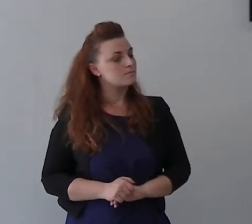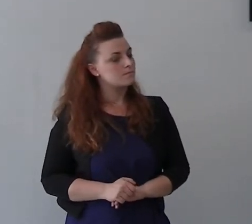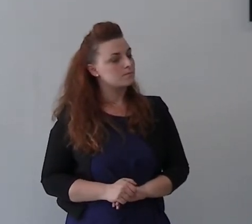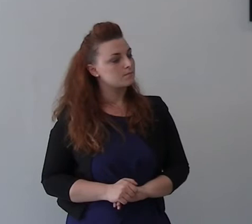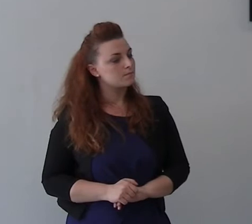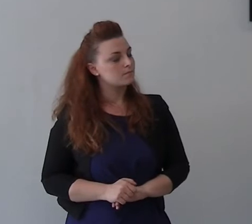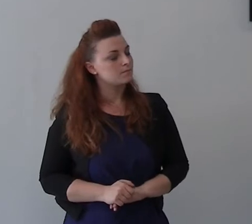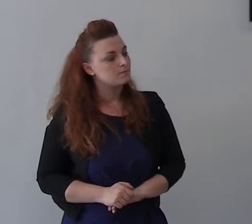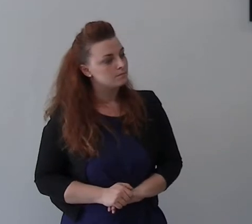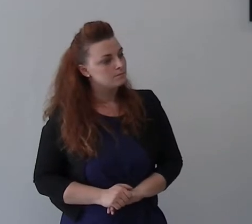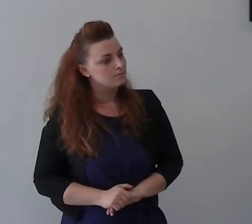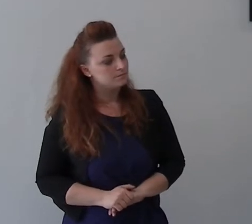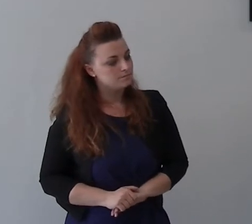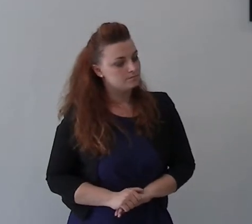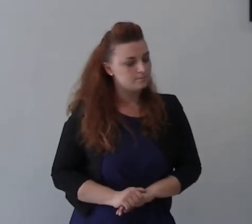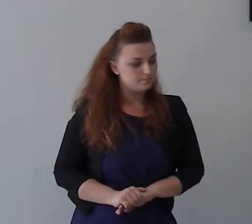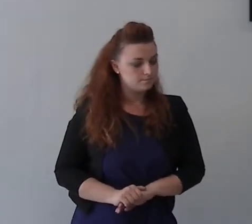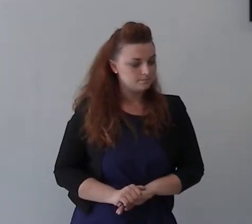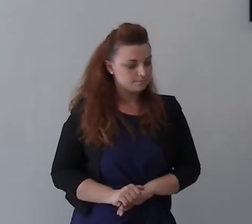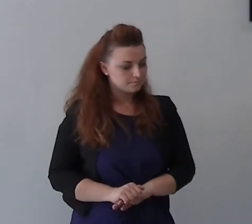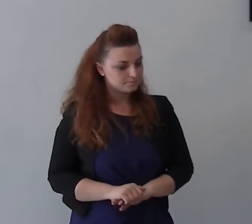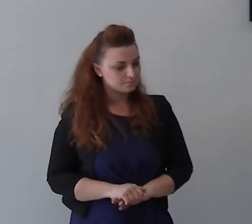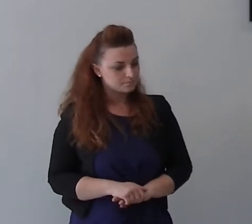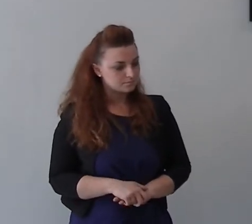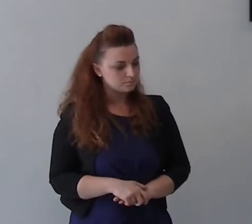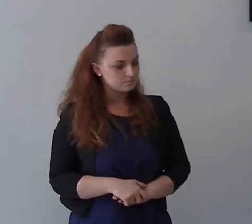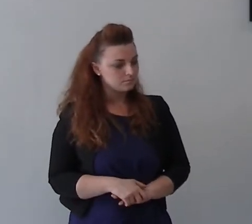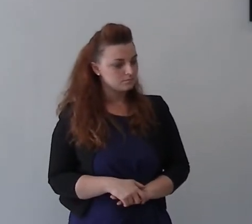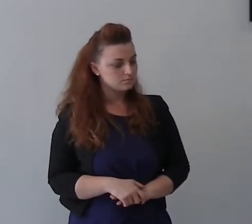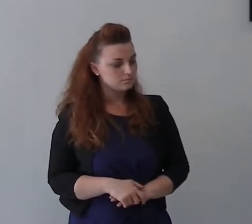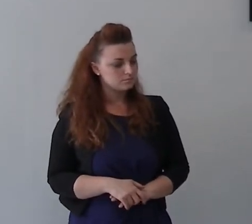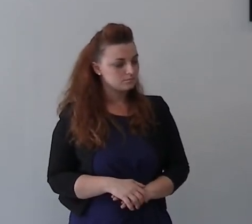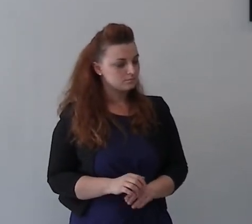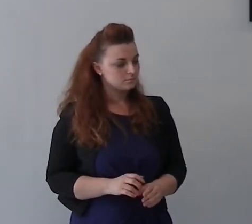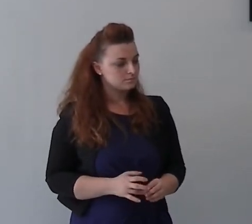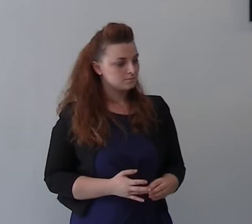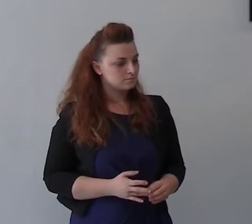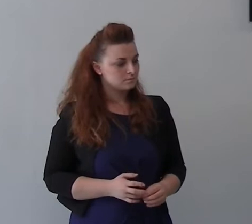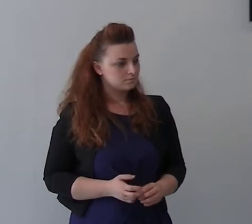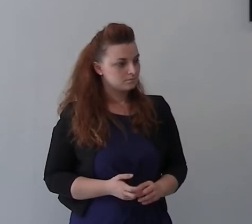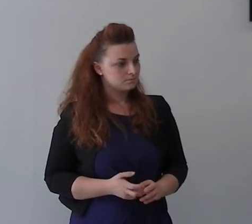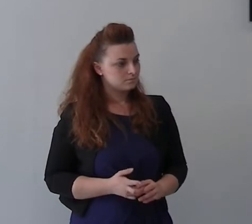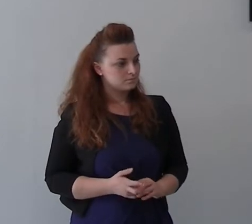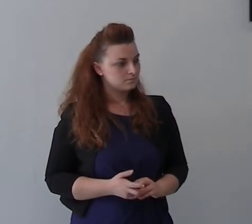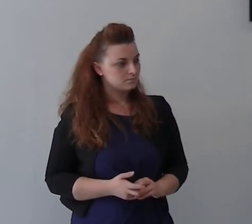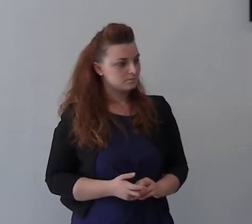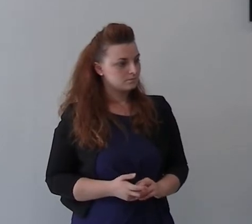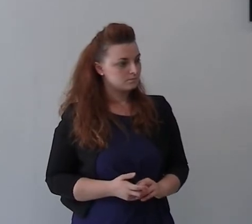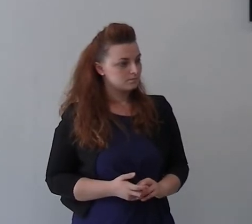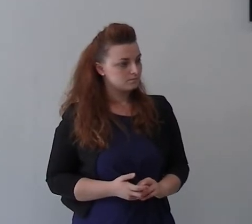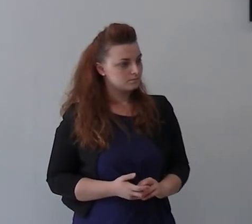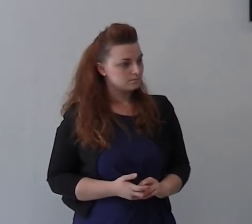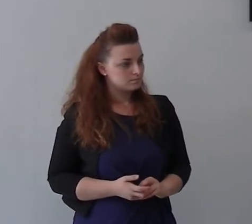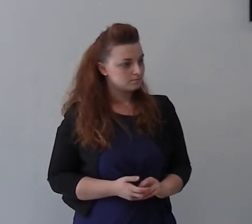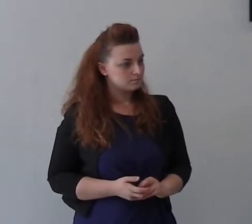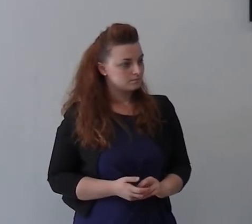che è dato per voi, fate questo in memoria di me. Allo stesso modo, dopo aver cenato, diede loro il calice dicendo: questo